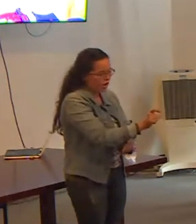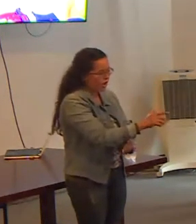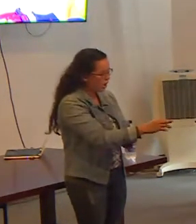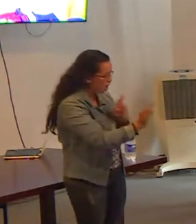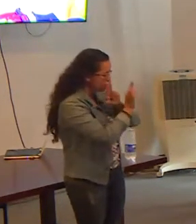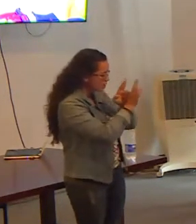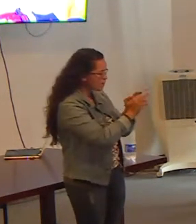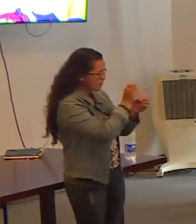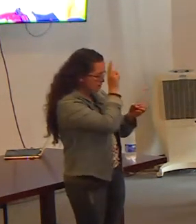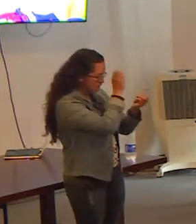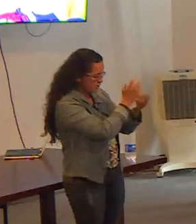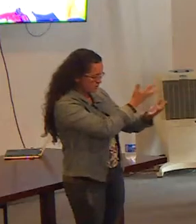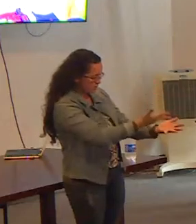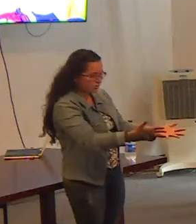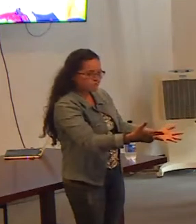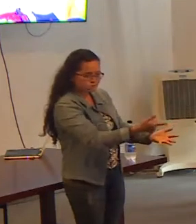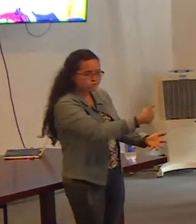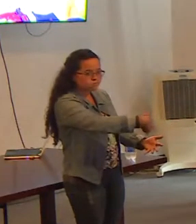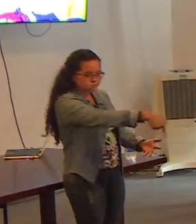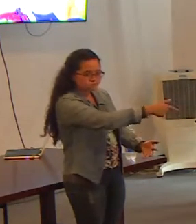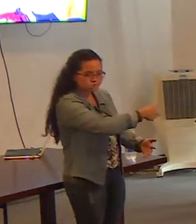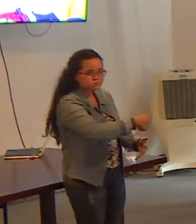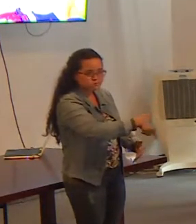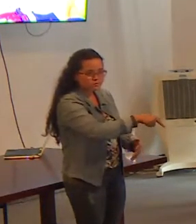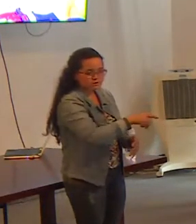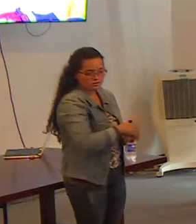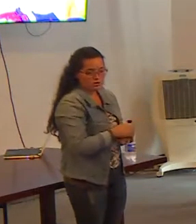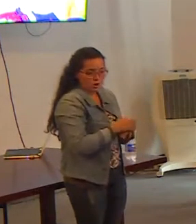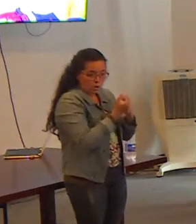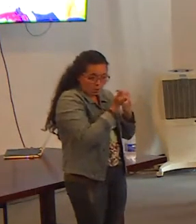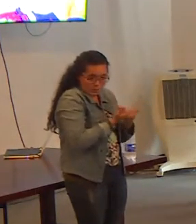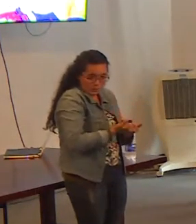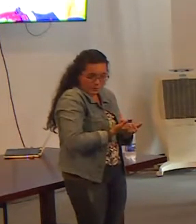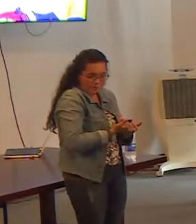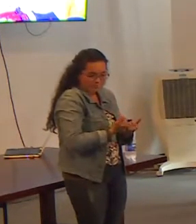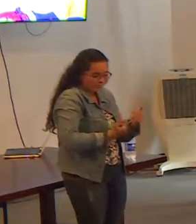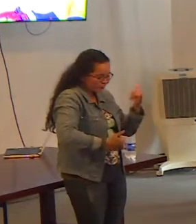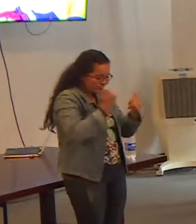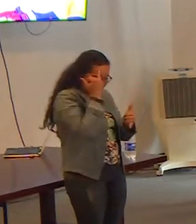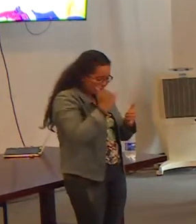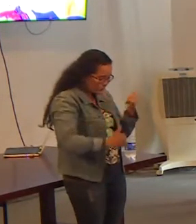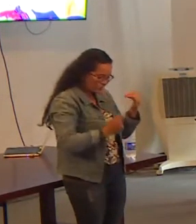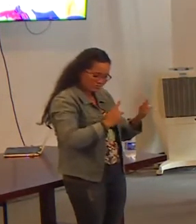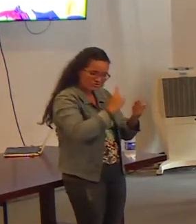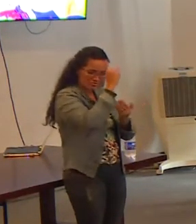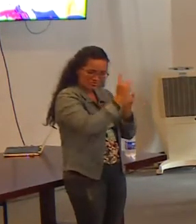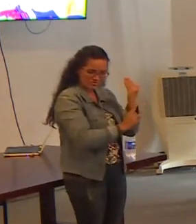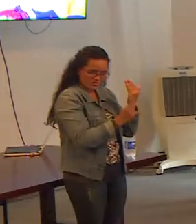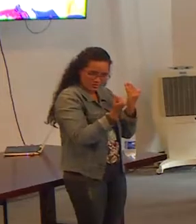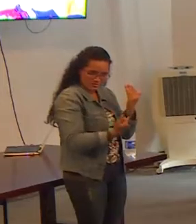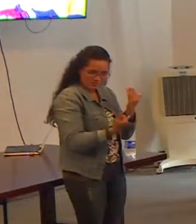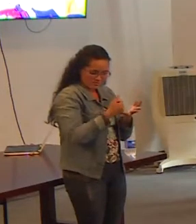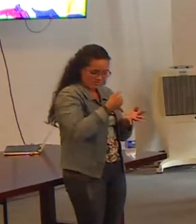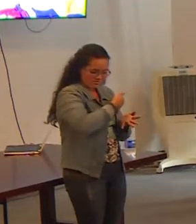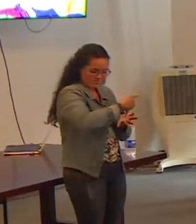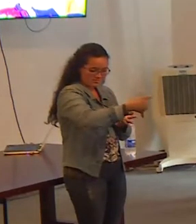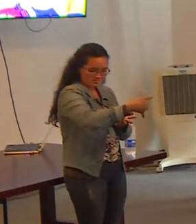diversidades. Y pues hoy con prácticamente mi último proyecto de la